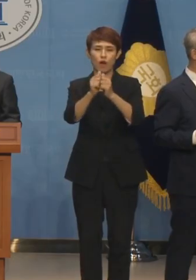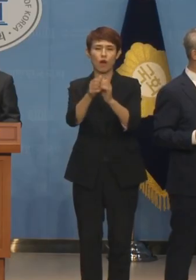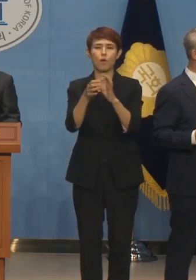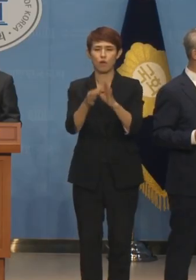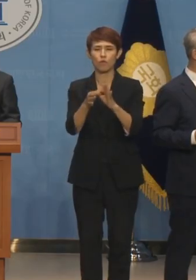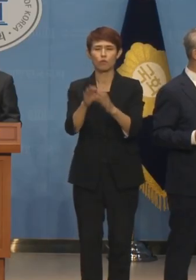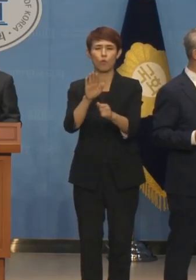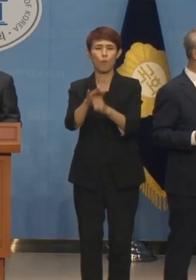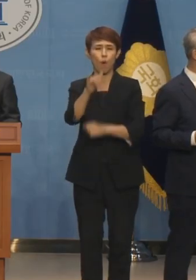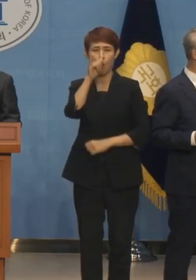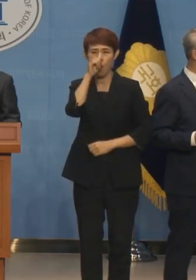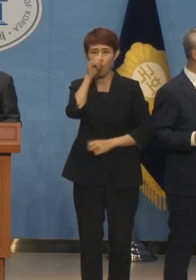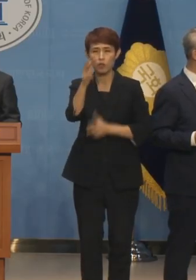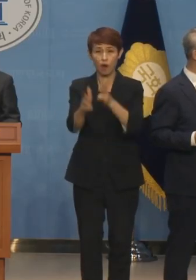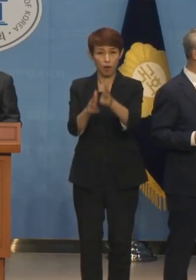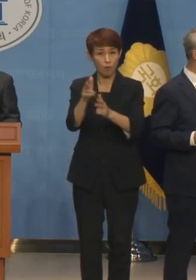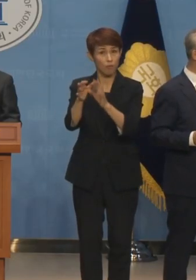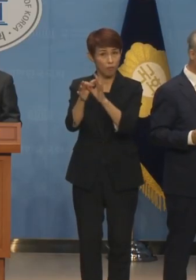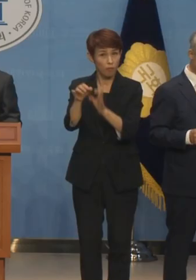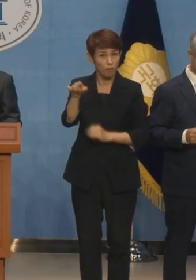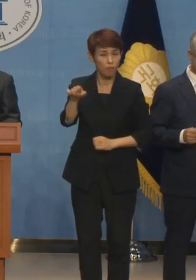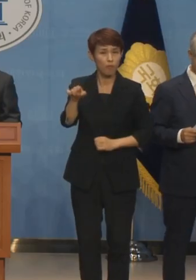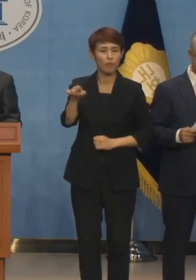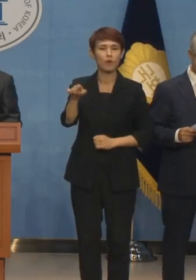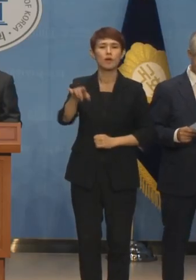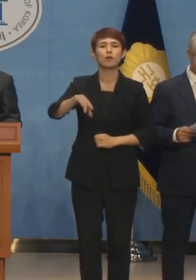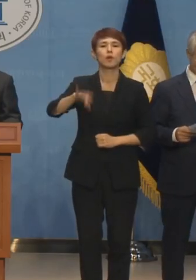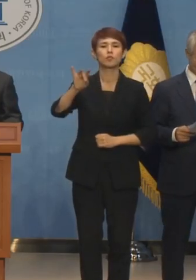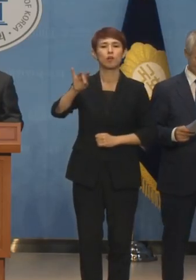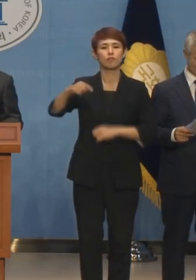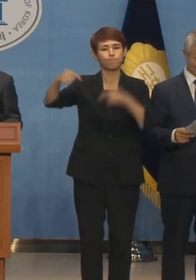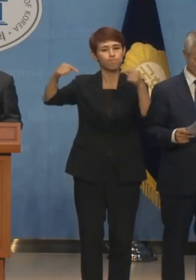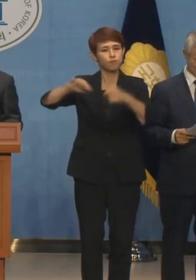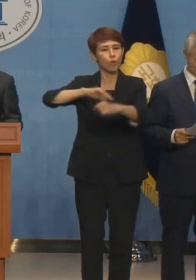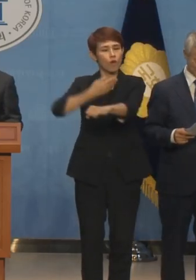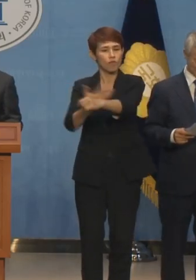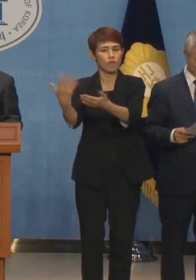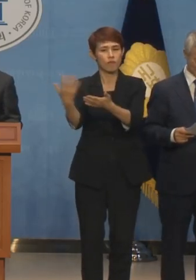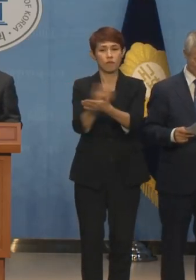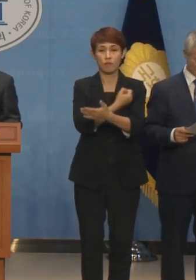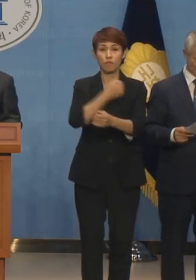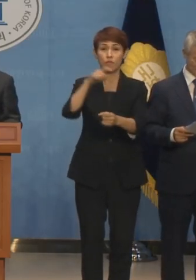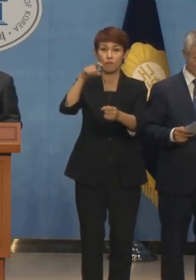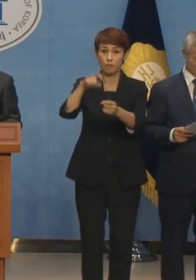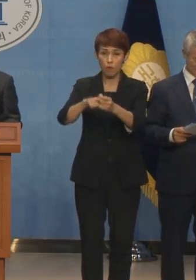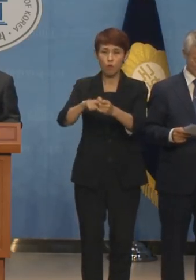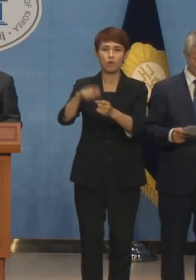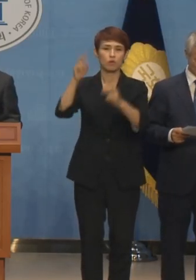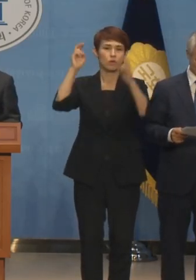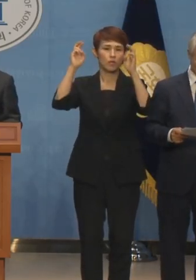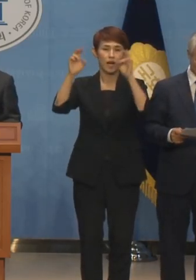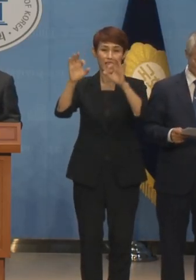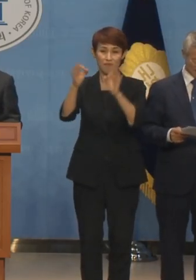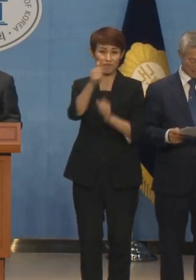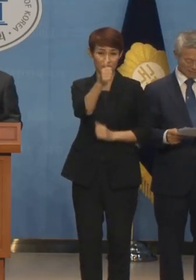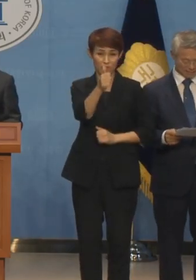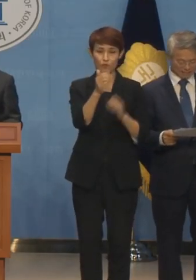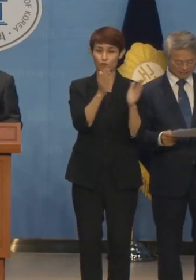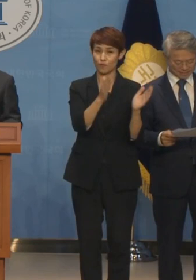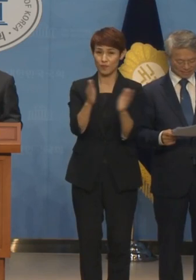될 만한 사업에 대하여 우선적 협상권을 확보하기 위하여 쌍방울 그룹 김성태가